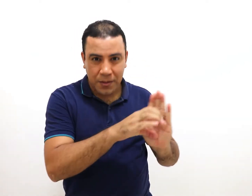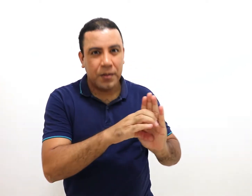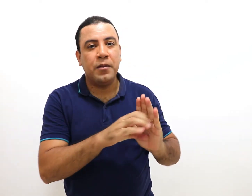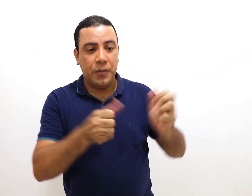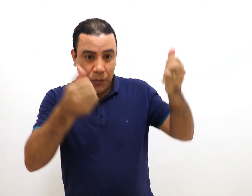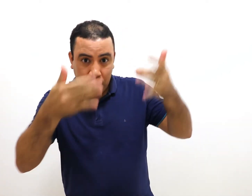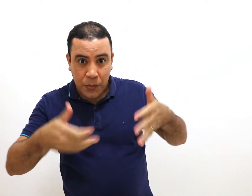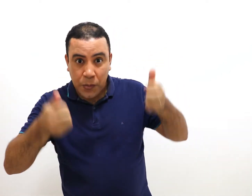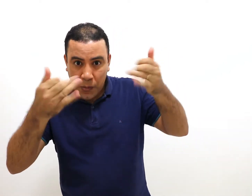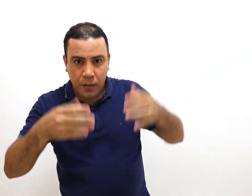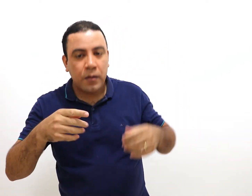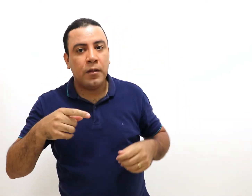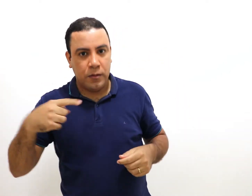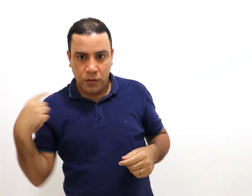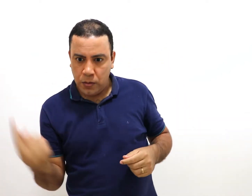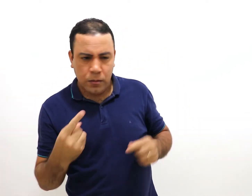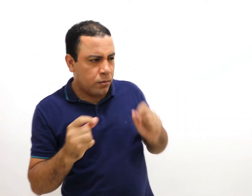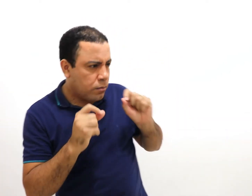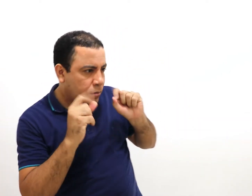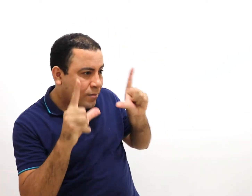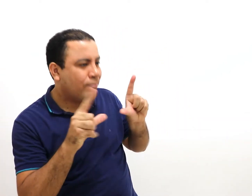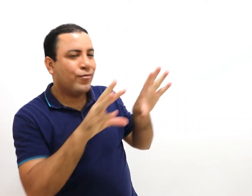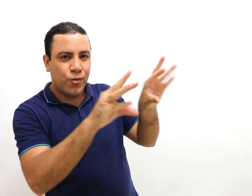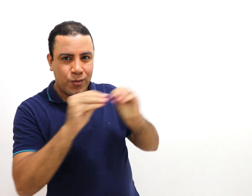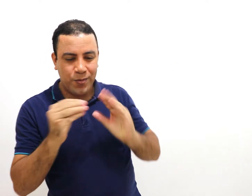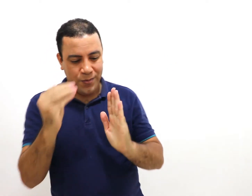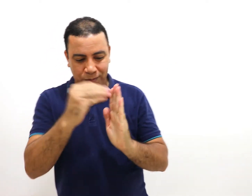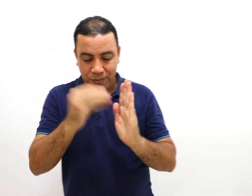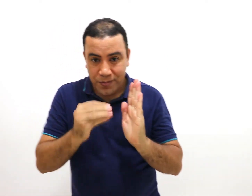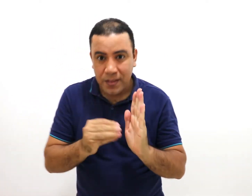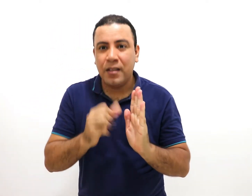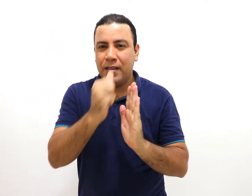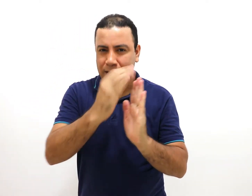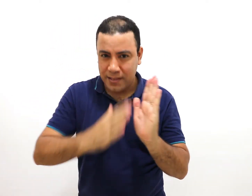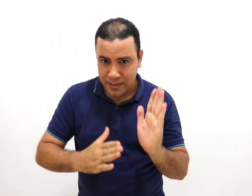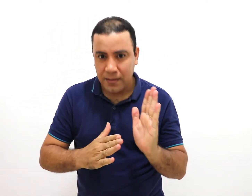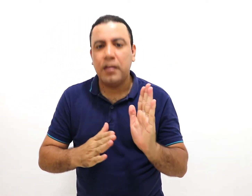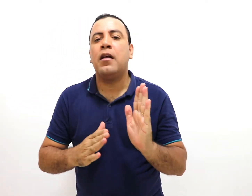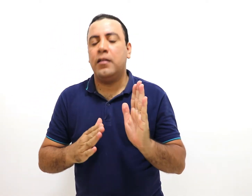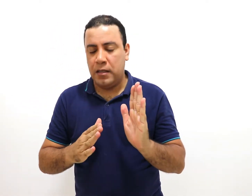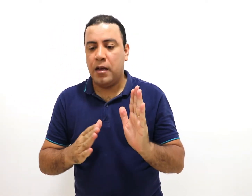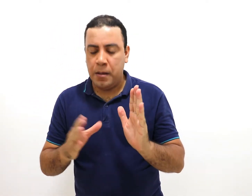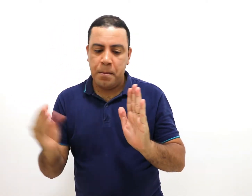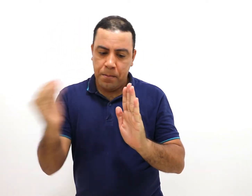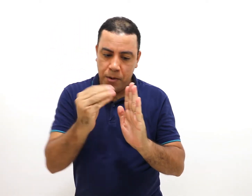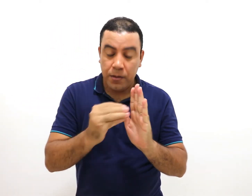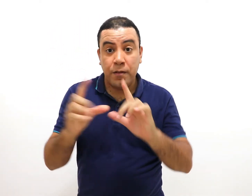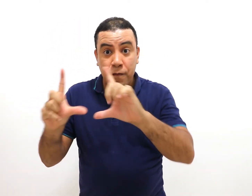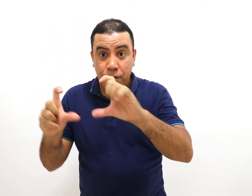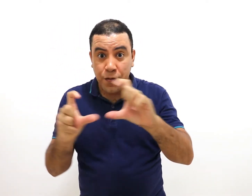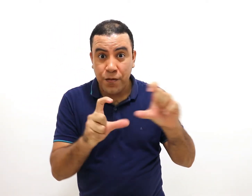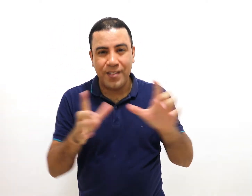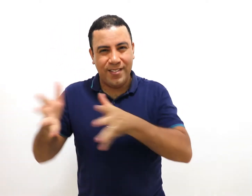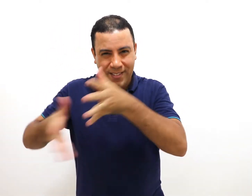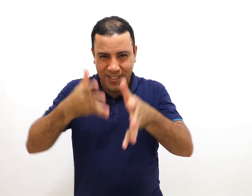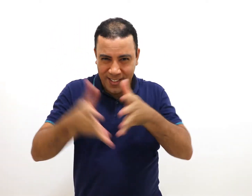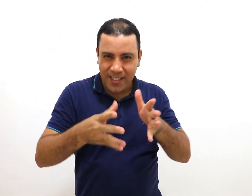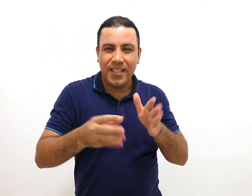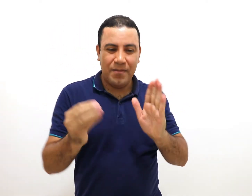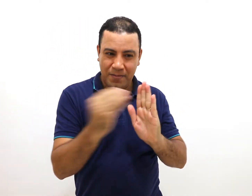Atentos a essas conceituações, implementamos atividades que agregam fotos em libras,